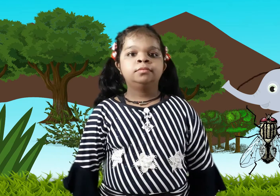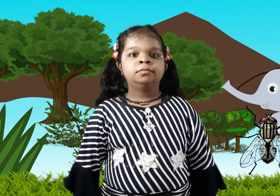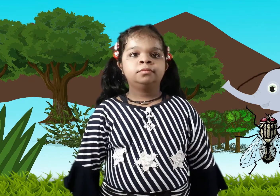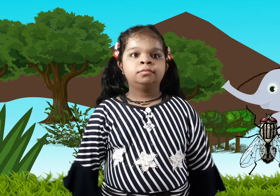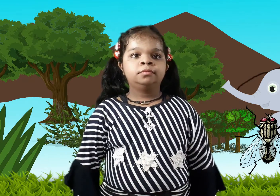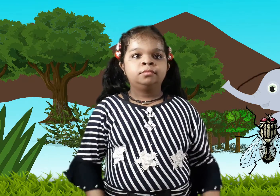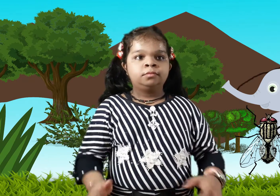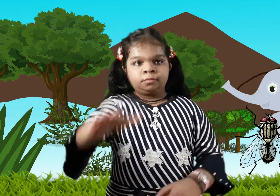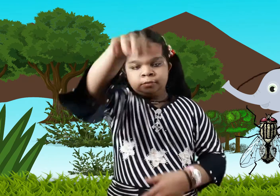हाथी ने सोचा,